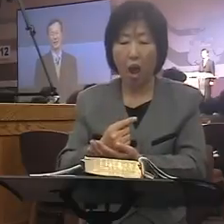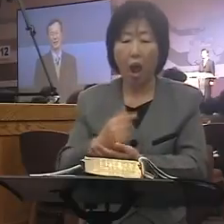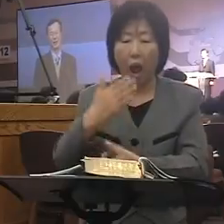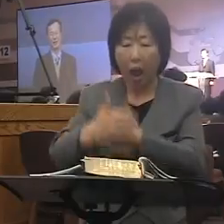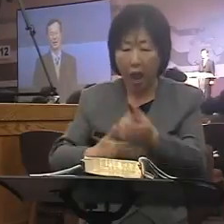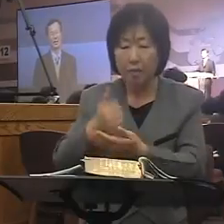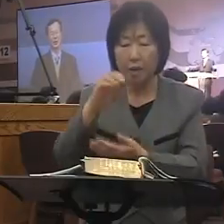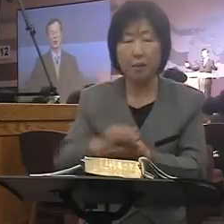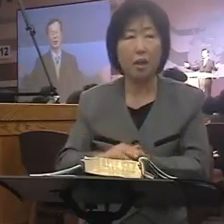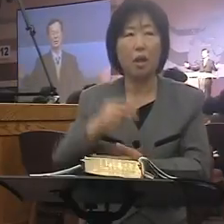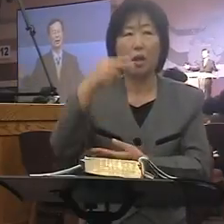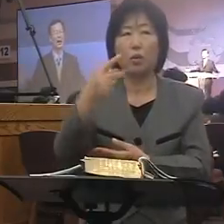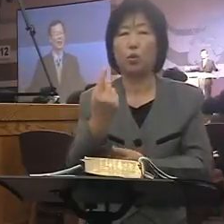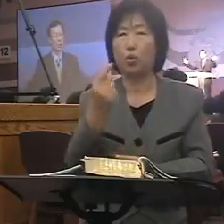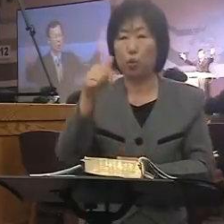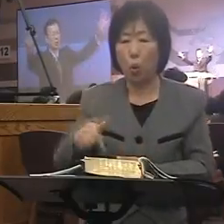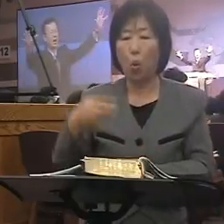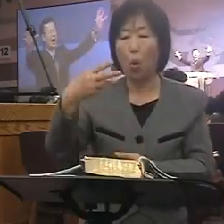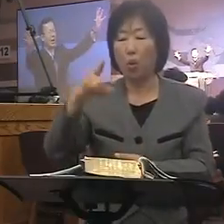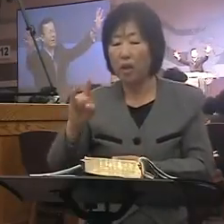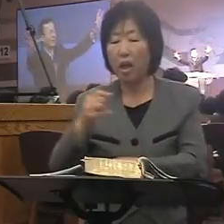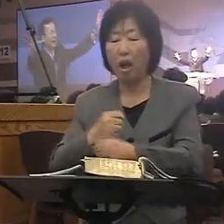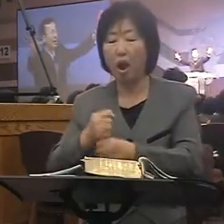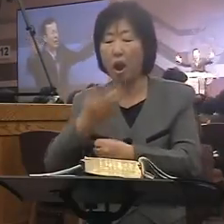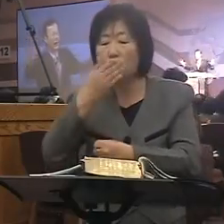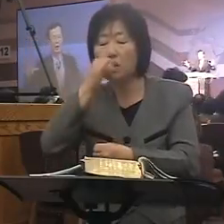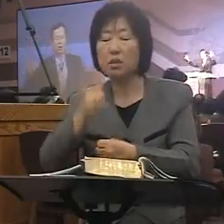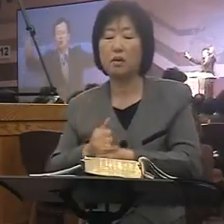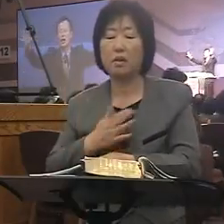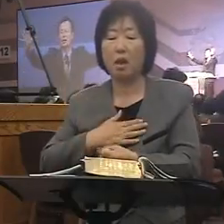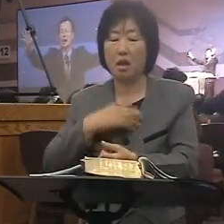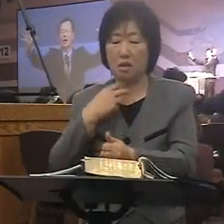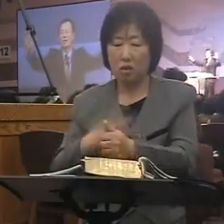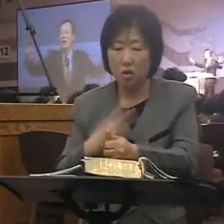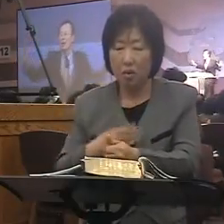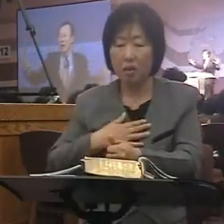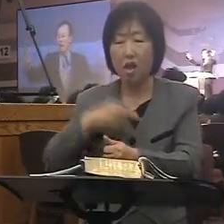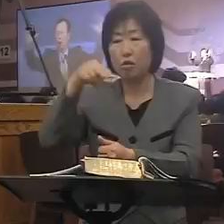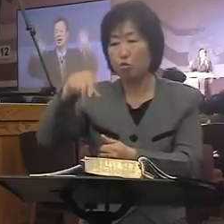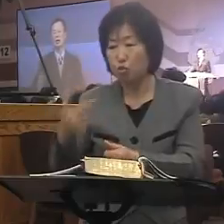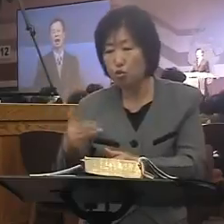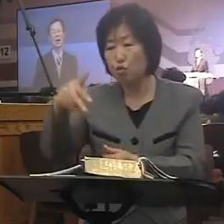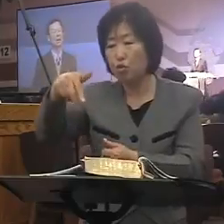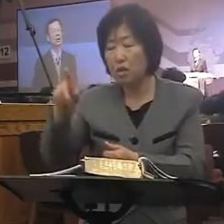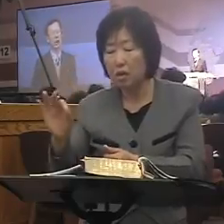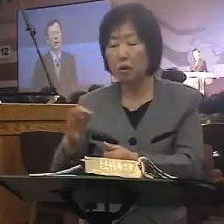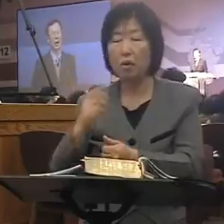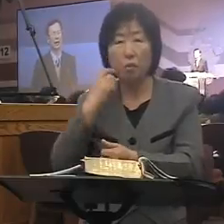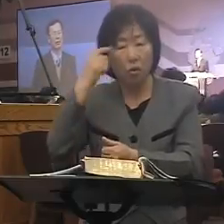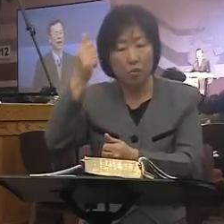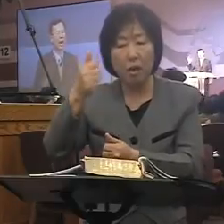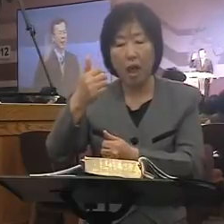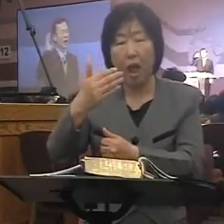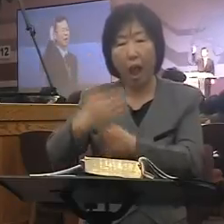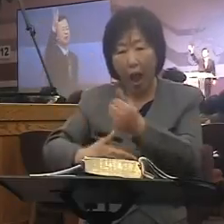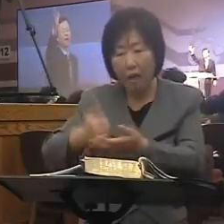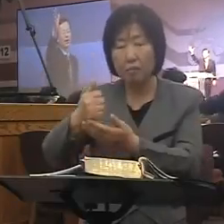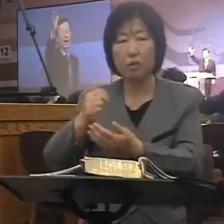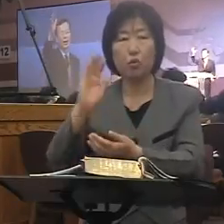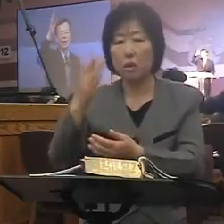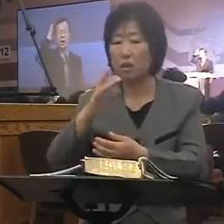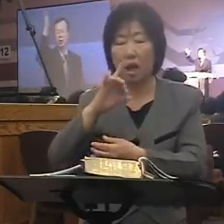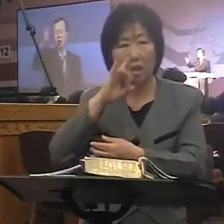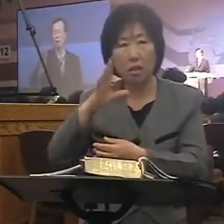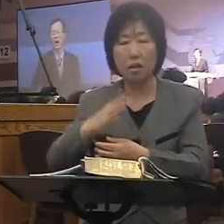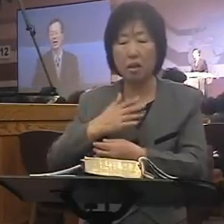합니다. 이제는 더 이상 나의 스승의 하나님, 나의 순장님의 하나님, 나의 목사님의 하나님이 돼서는 안 됩니다. 나의